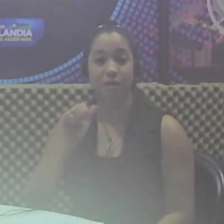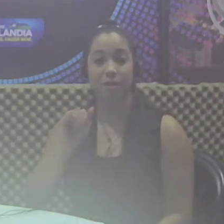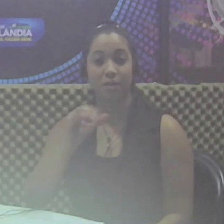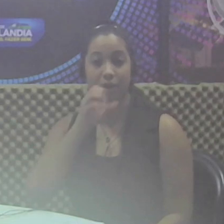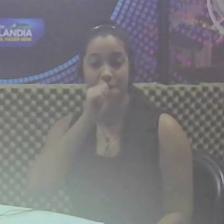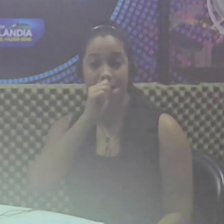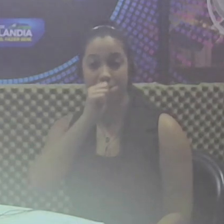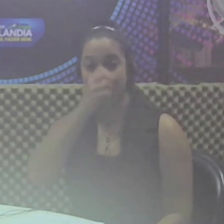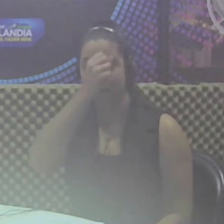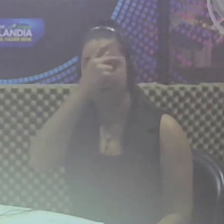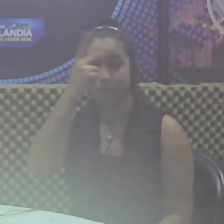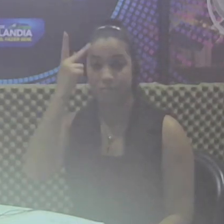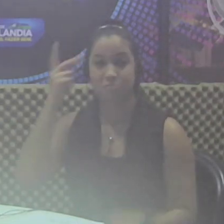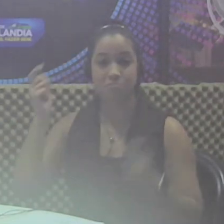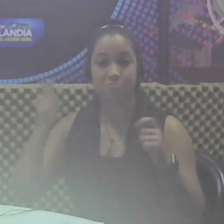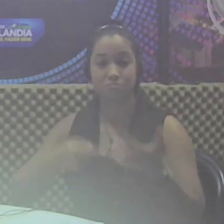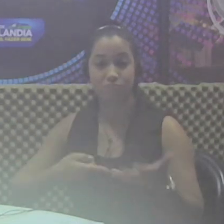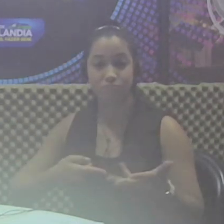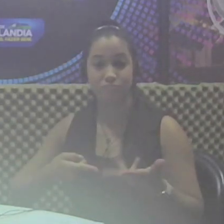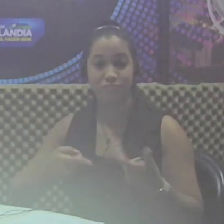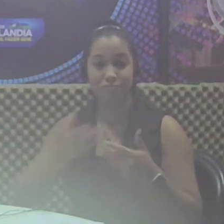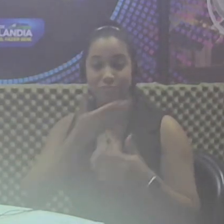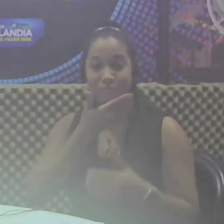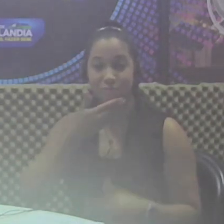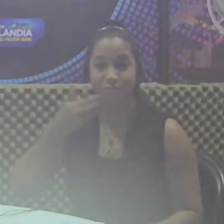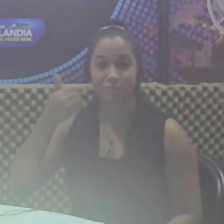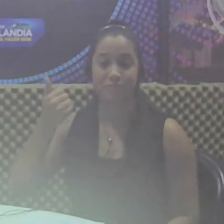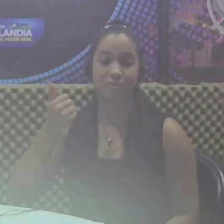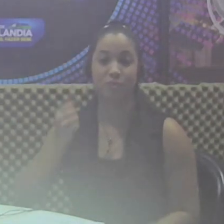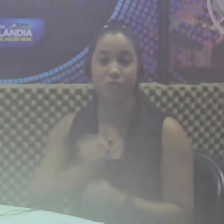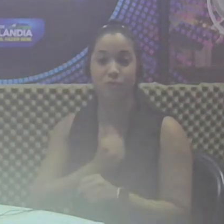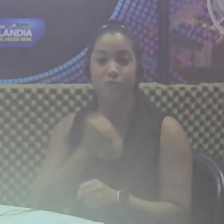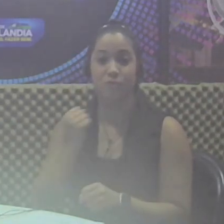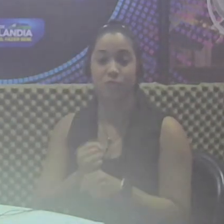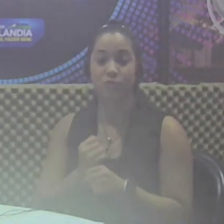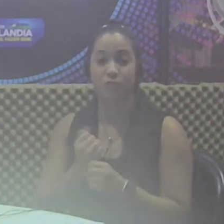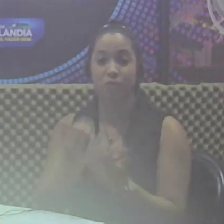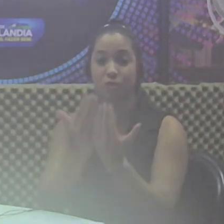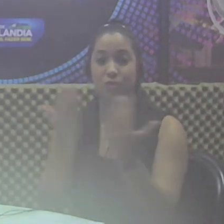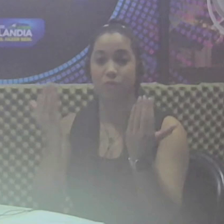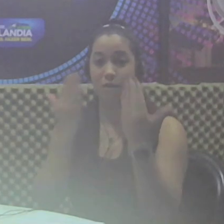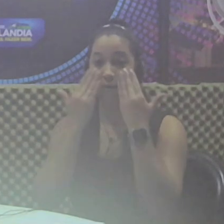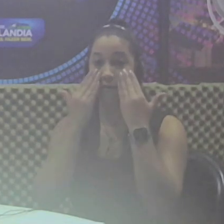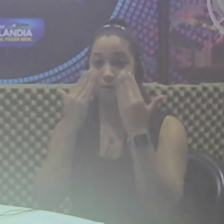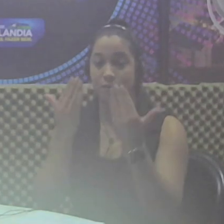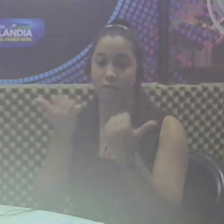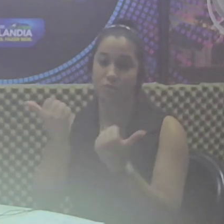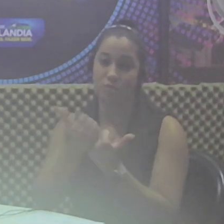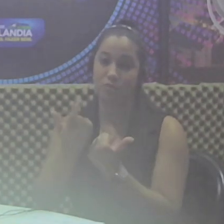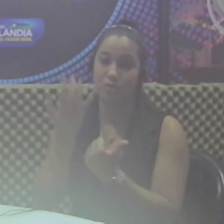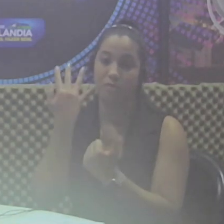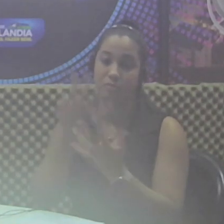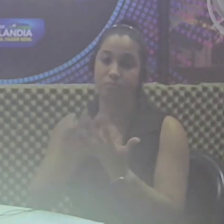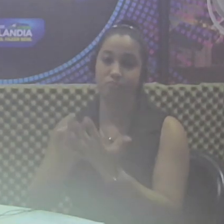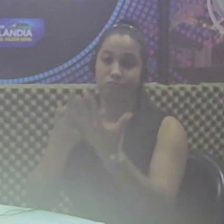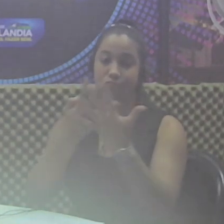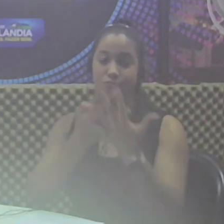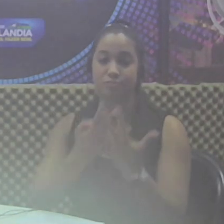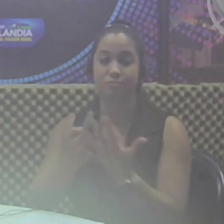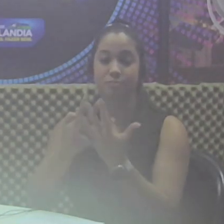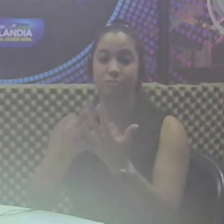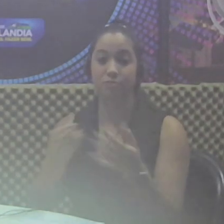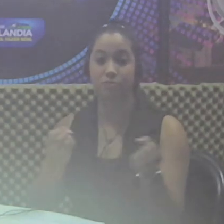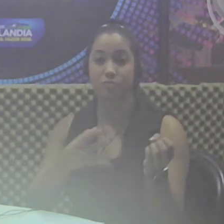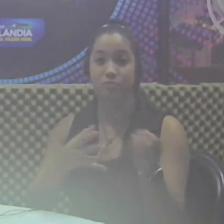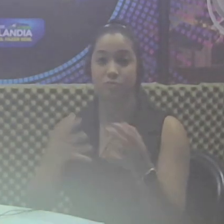a prefeitura garantiu diversas melhorias, como a construção do muro frontal em substituição ao alambrado, a